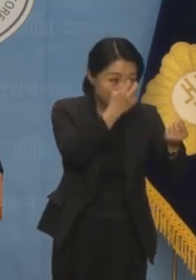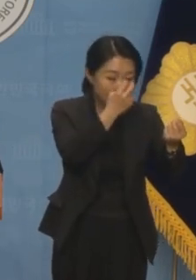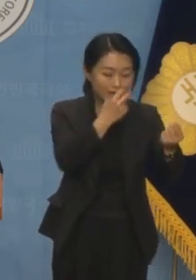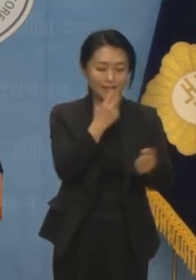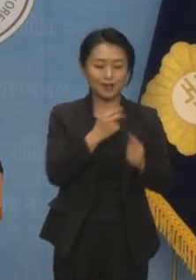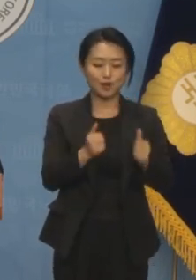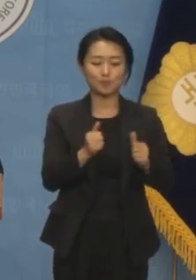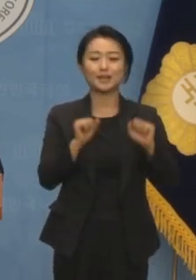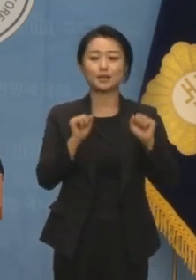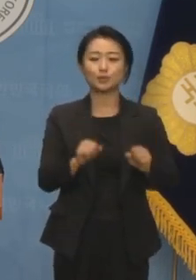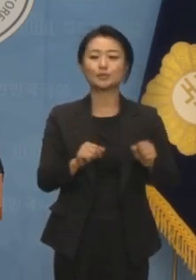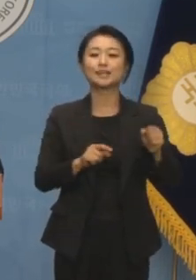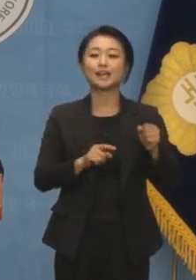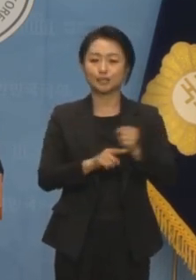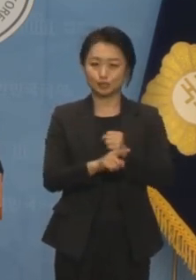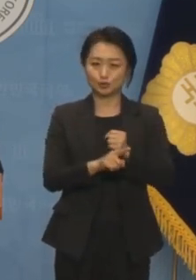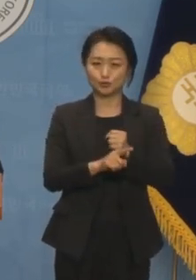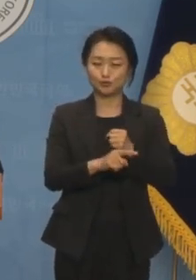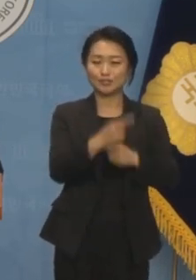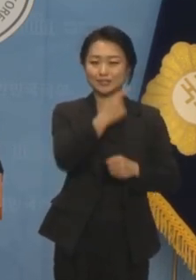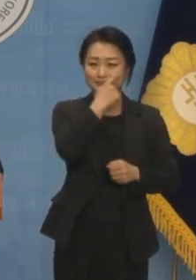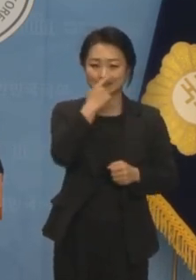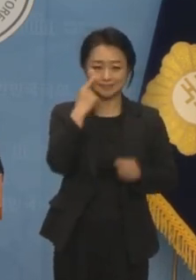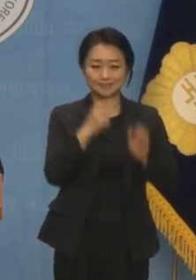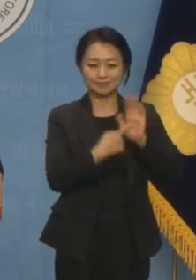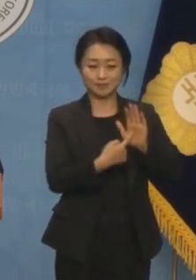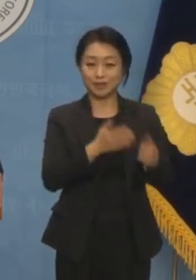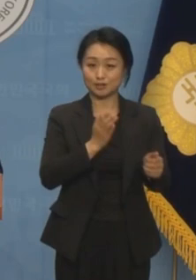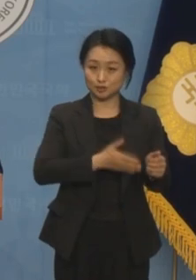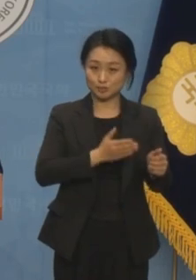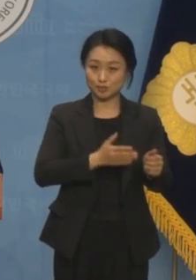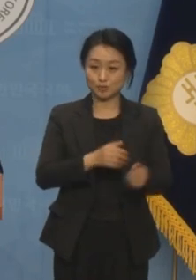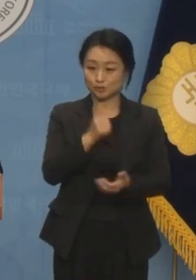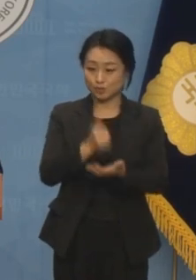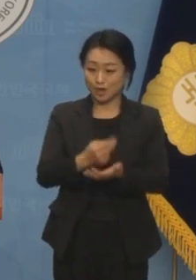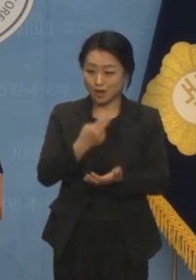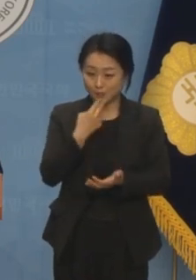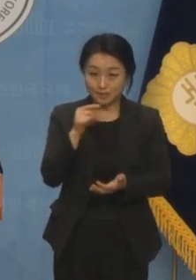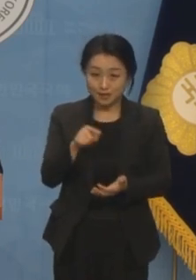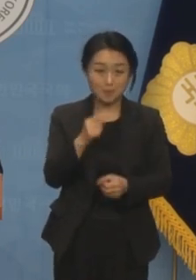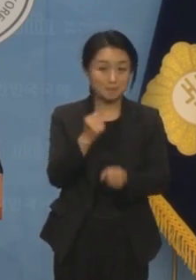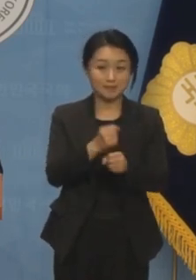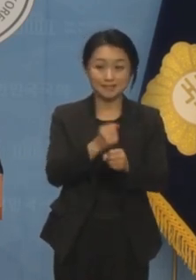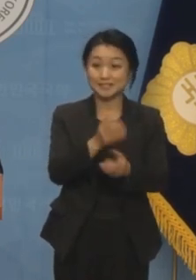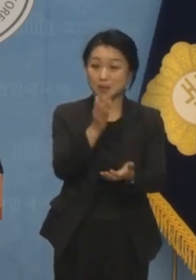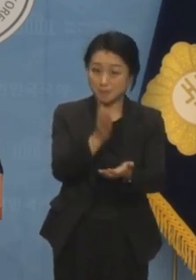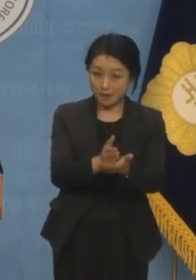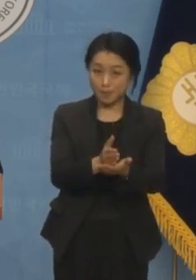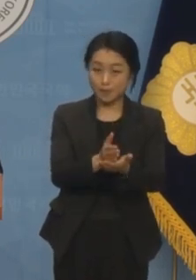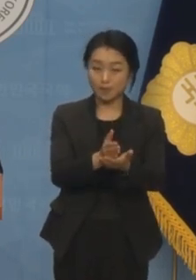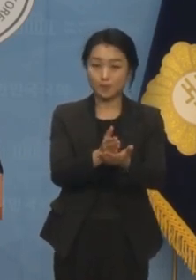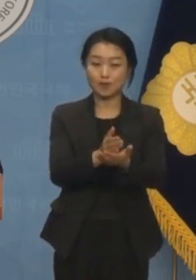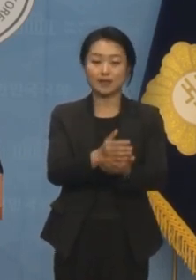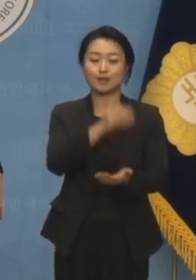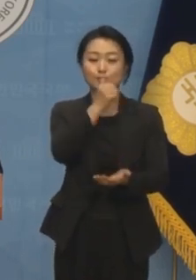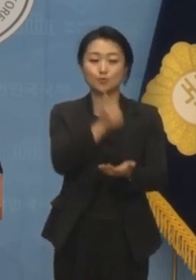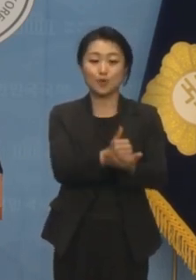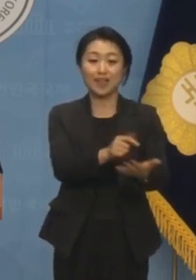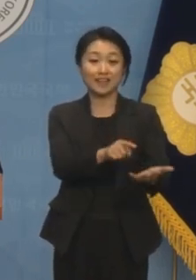존재 이유임을 증명하길 바랍니다. 없는 죄를 만들라는 게 아닙니다. 최소한